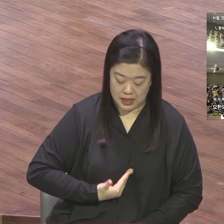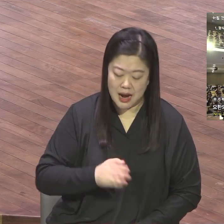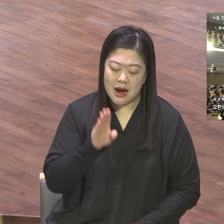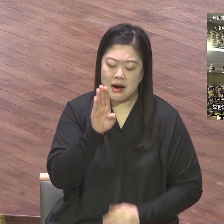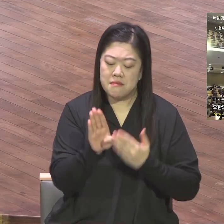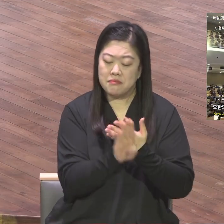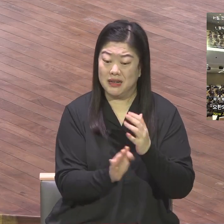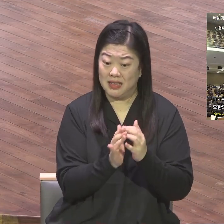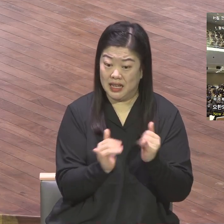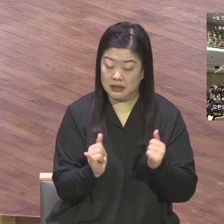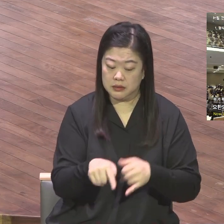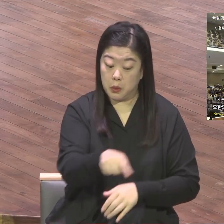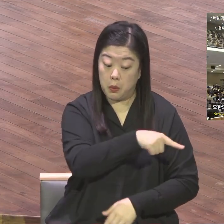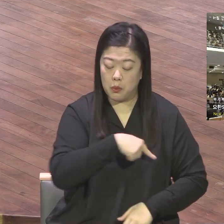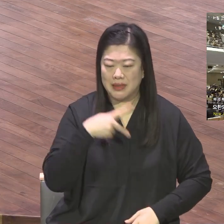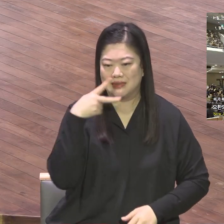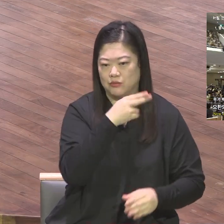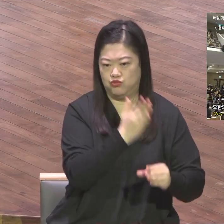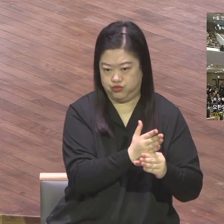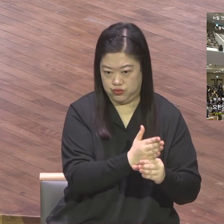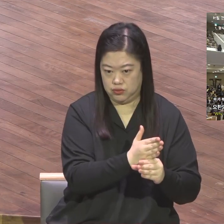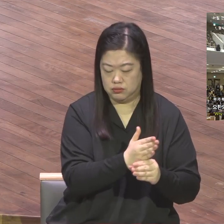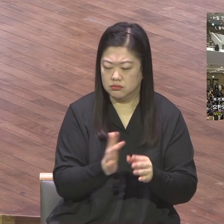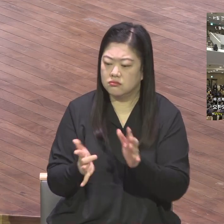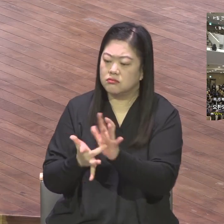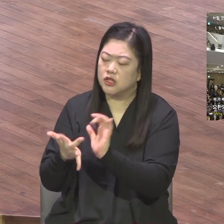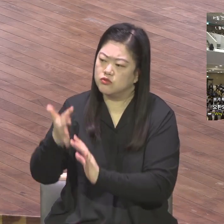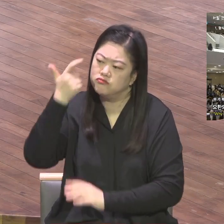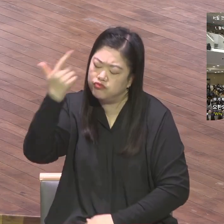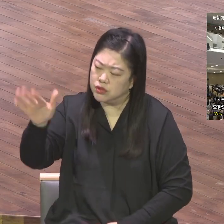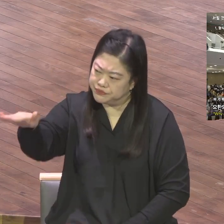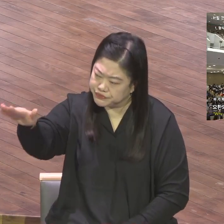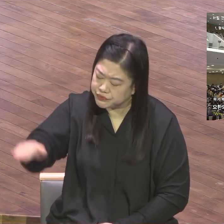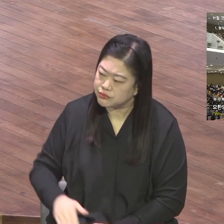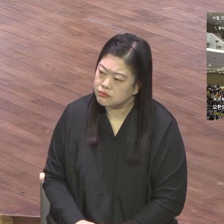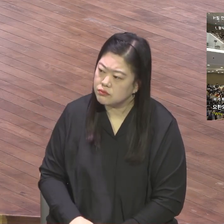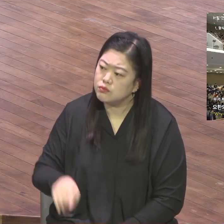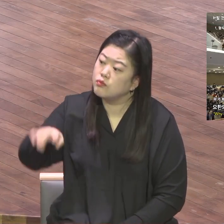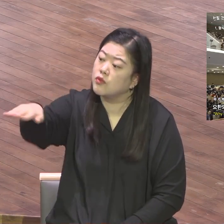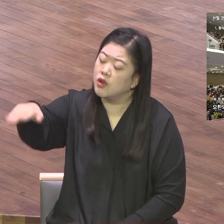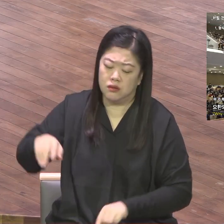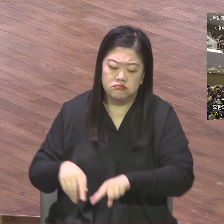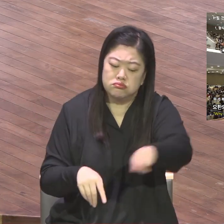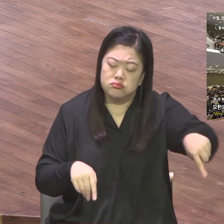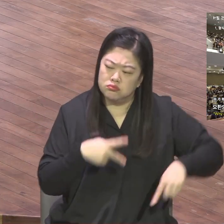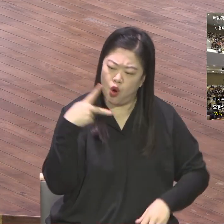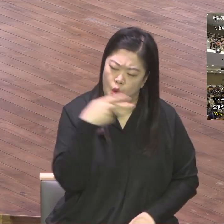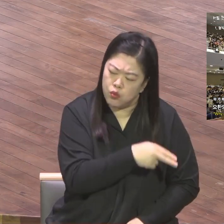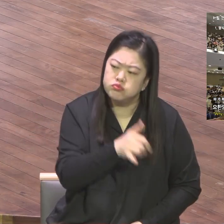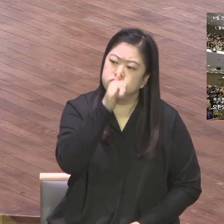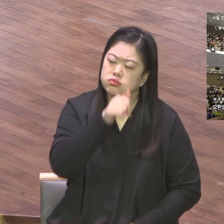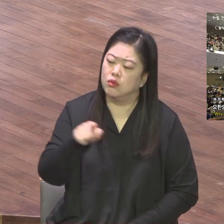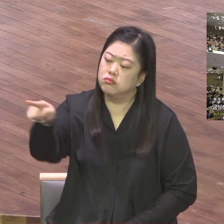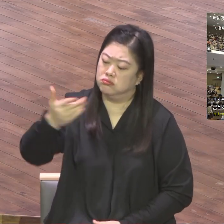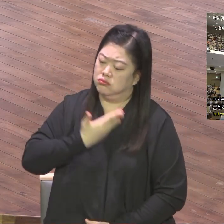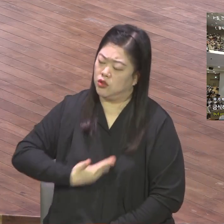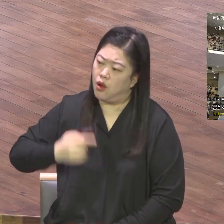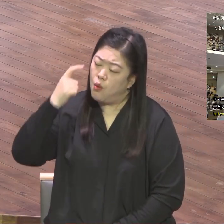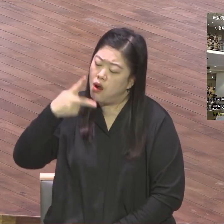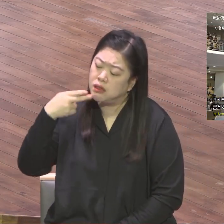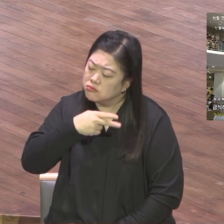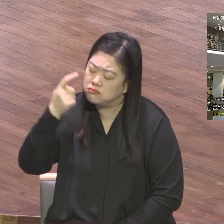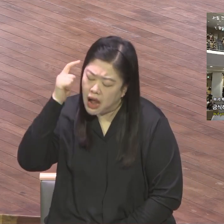금식하고 있는지라. 사람들이 예수께 와서 말하되 요한의 제자들과 바리새인들의 제자들은 금식하는데 어찌하여 당신의